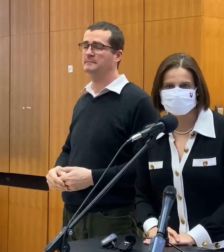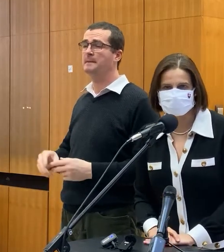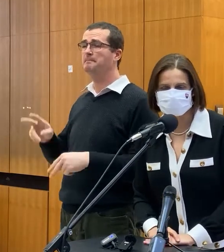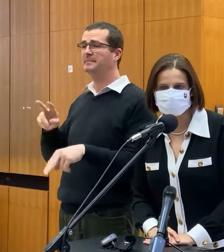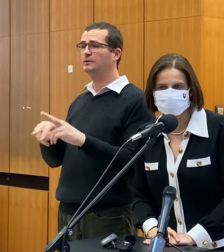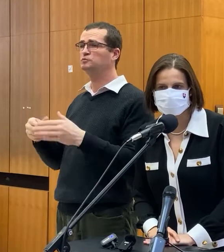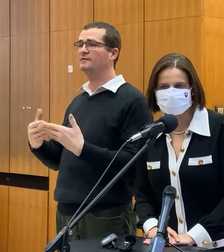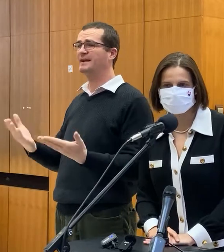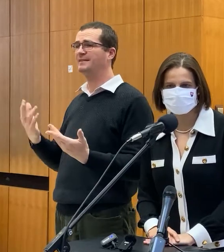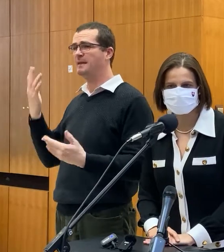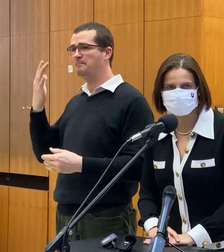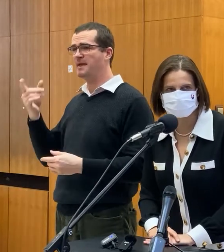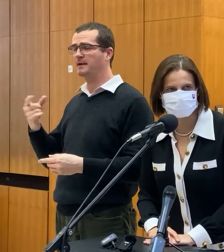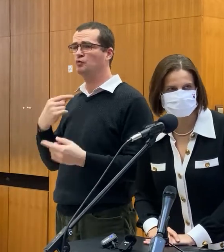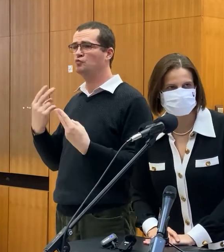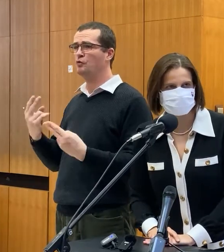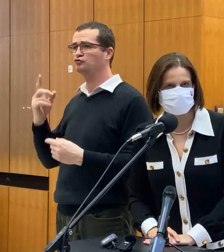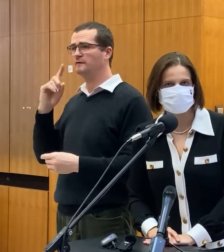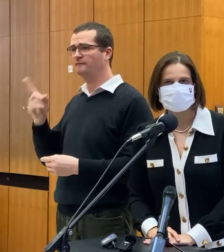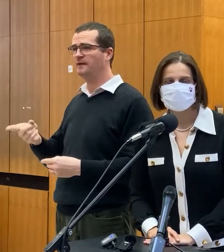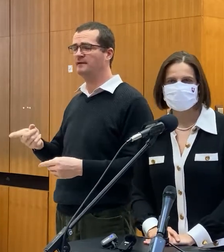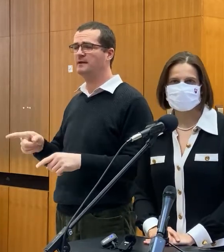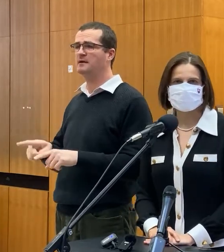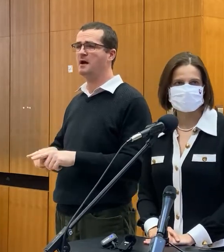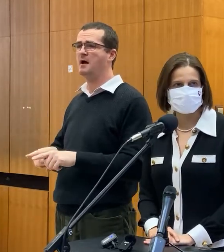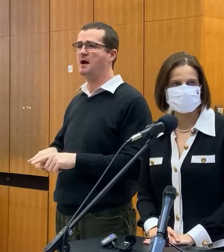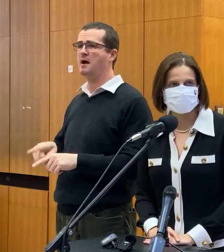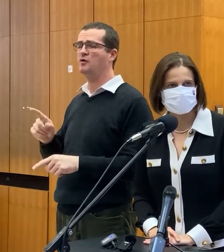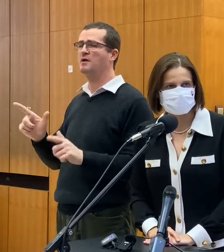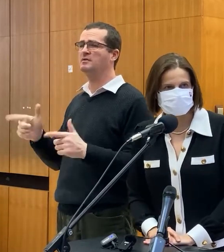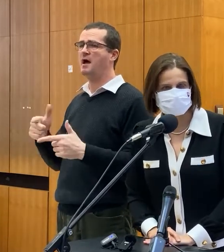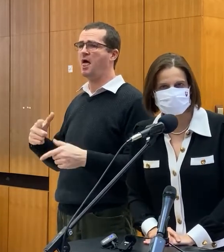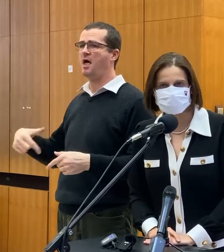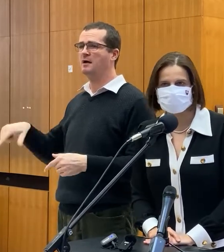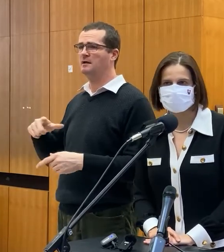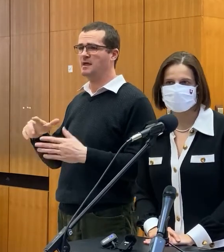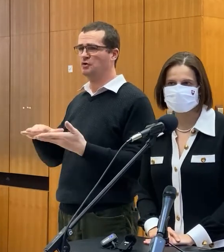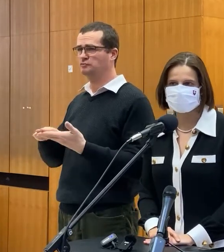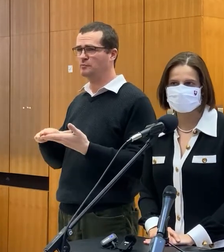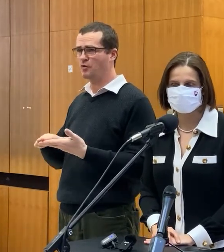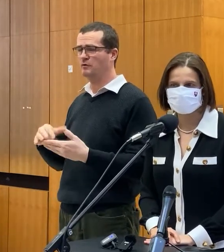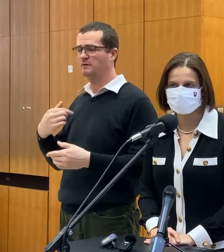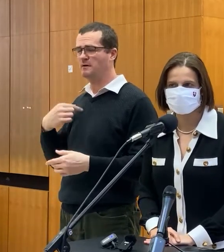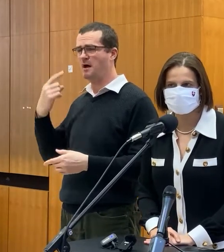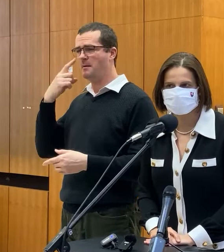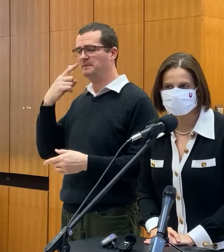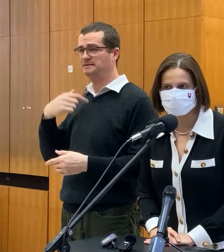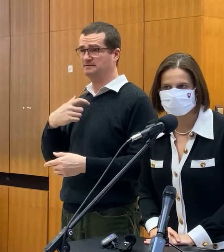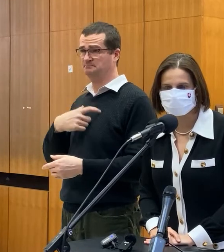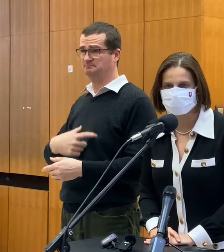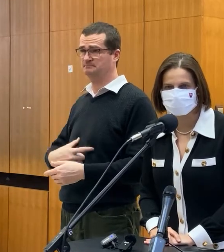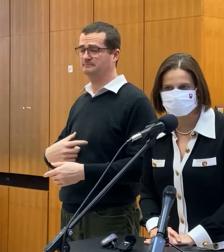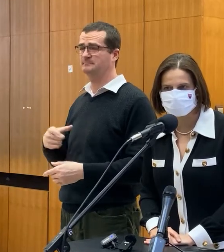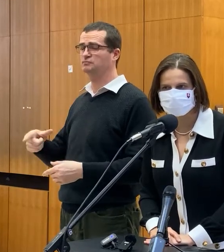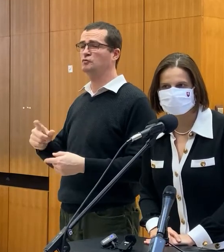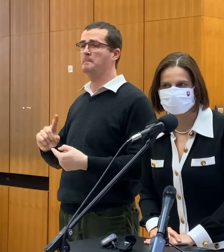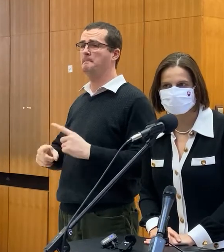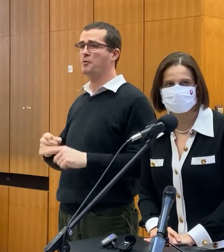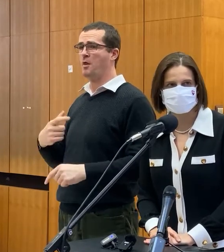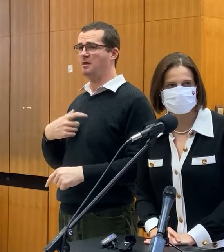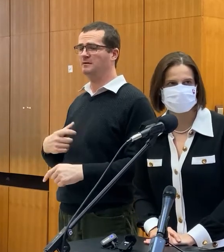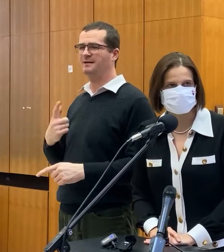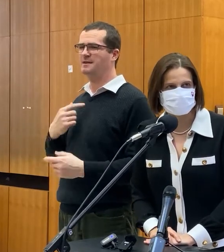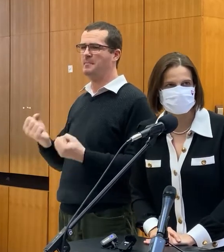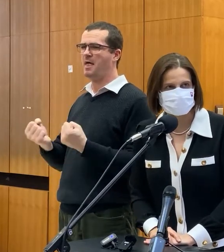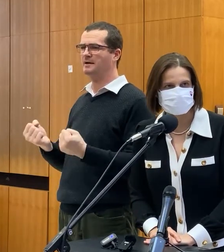Prieskumy verejné mienky podľa mňa sú kľúčové vedieť, aké sú nálady spoločnosti. A myslím si ale osobne, že politik by sa